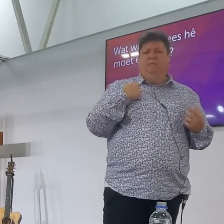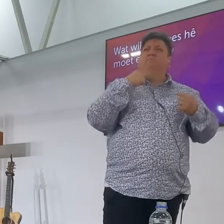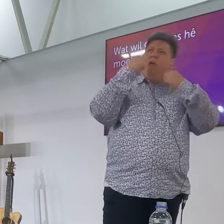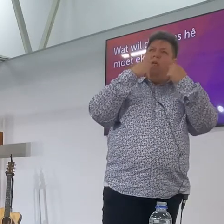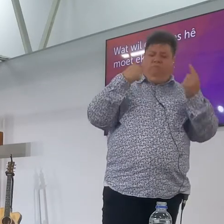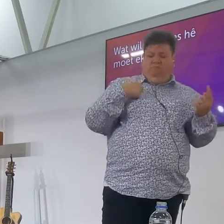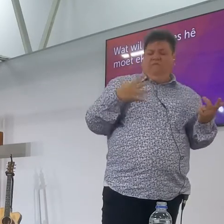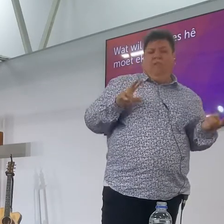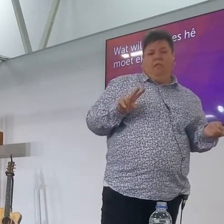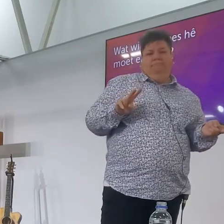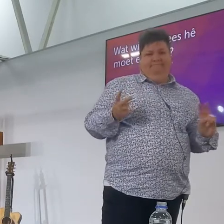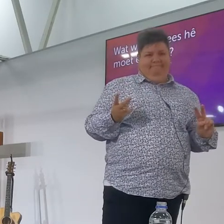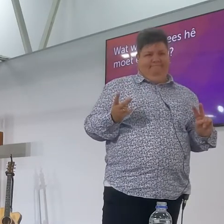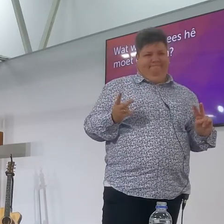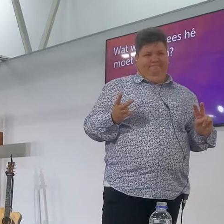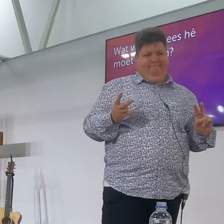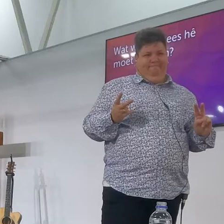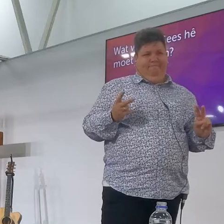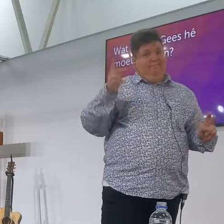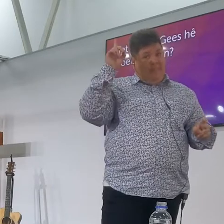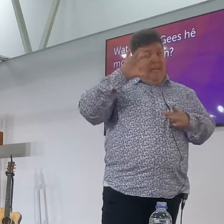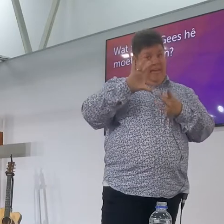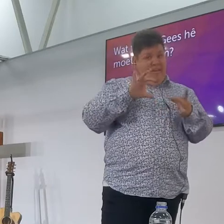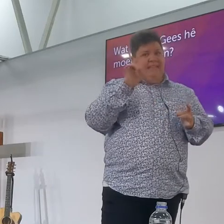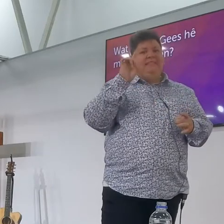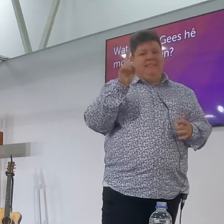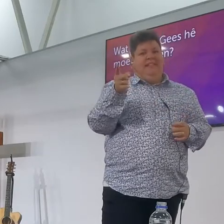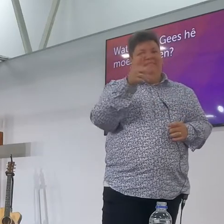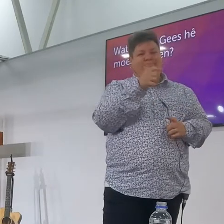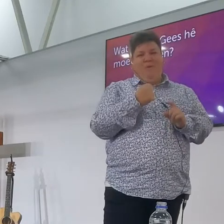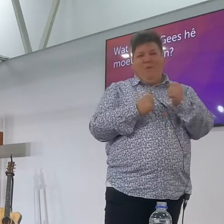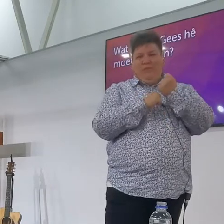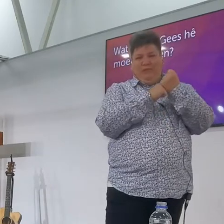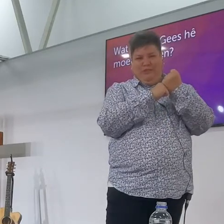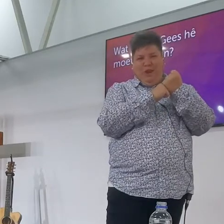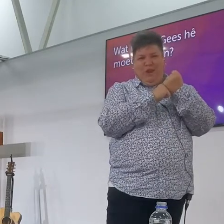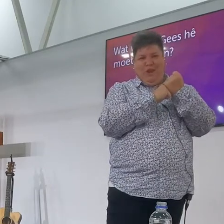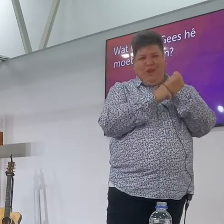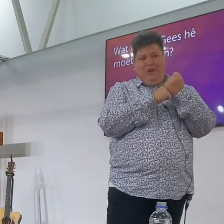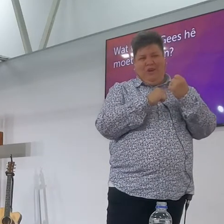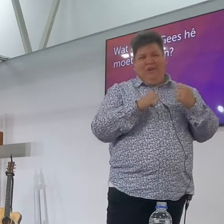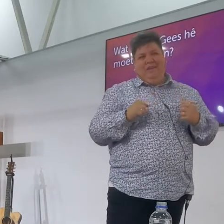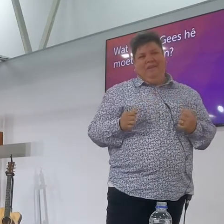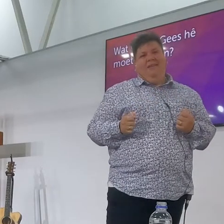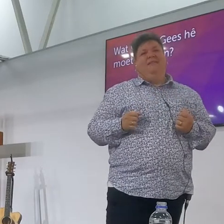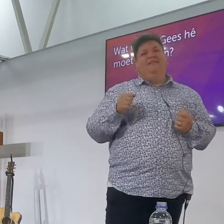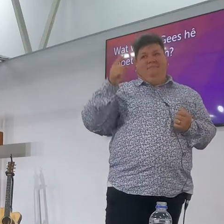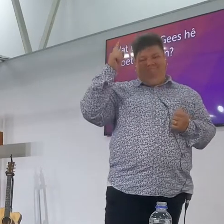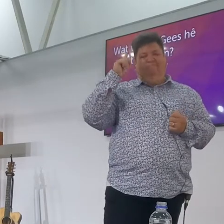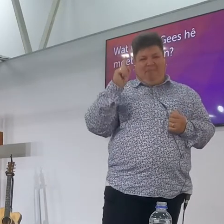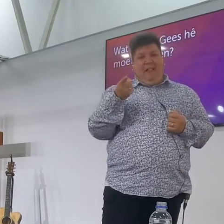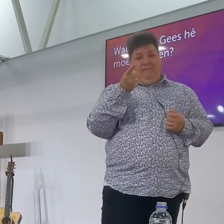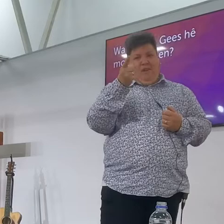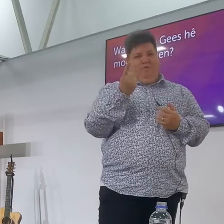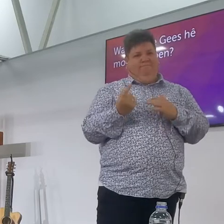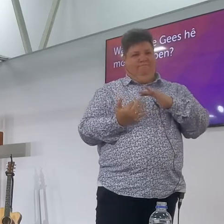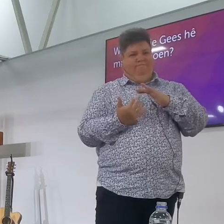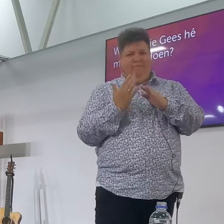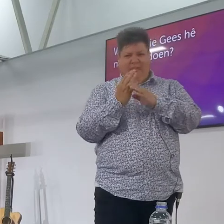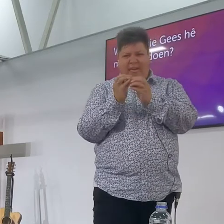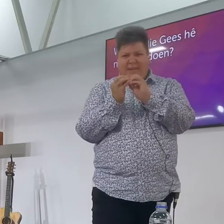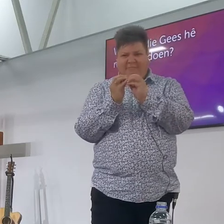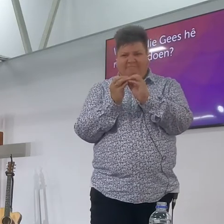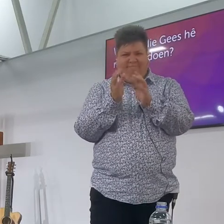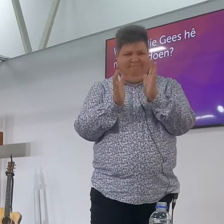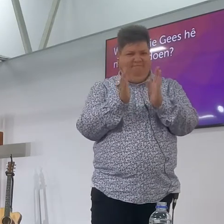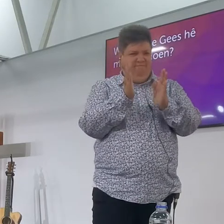sê Here, ek weet ek moet dit laat staan. Die Gees oortuig my. En dan laat dit staan. En dan weer dan moet dat daadwerklik 'n poging wees om te sê